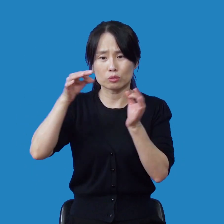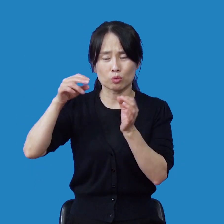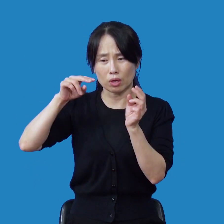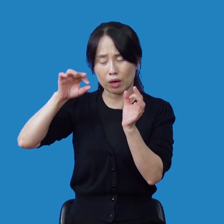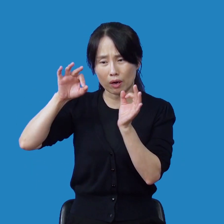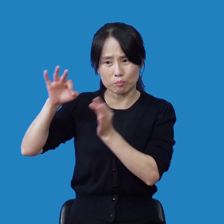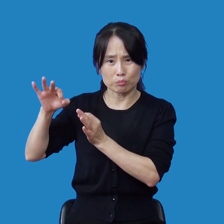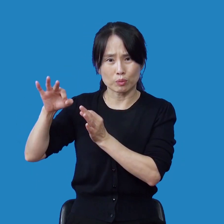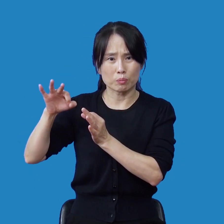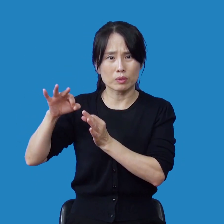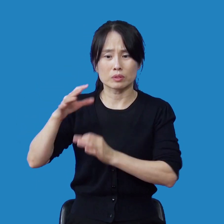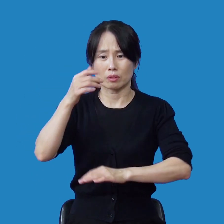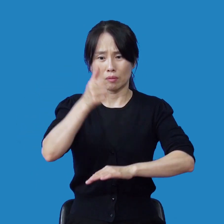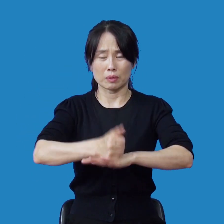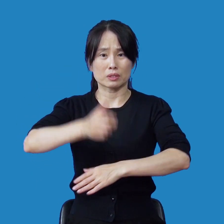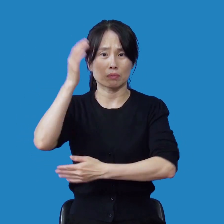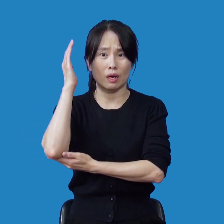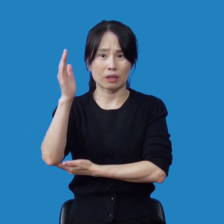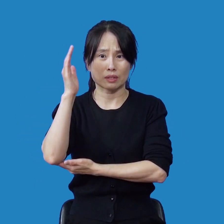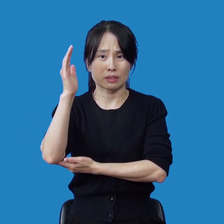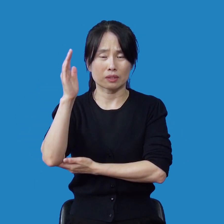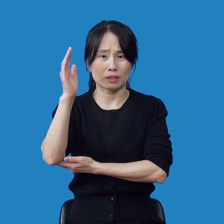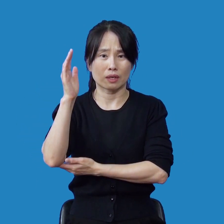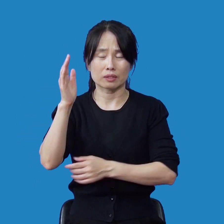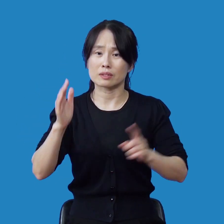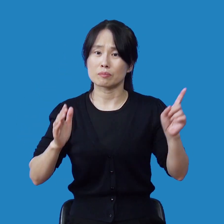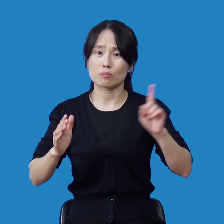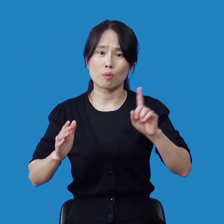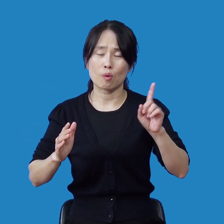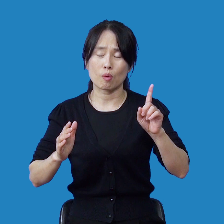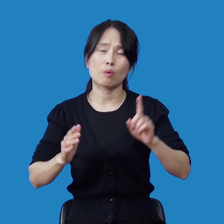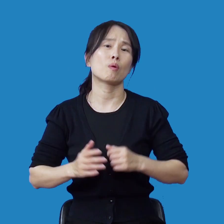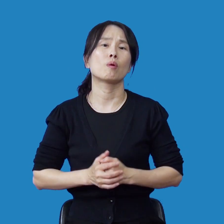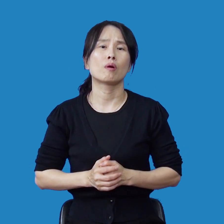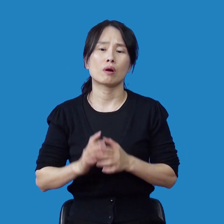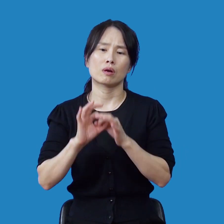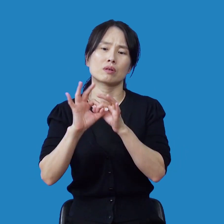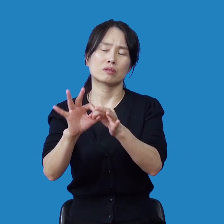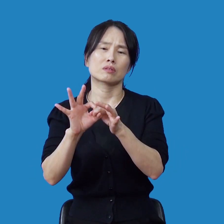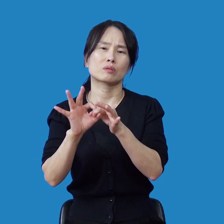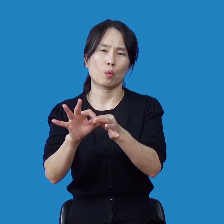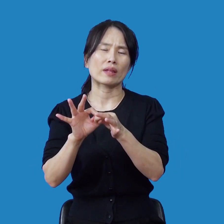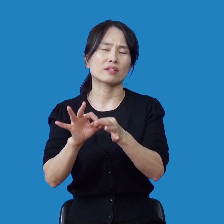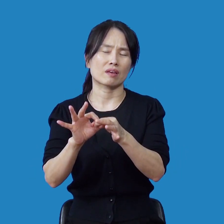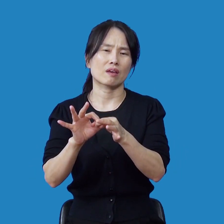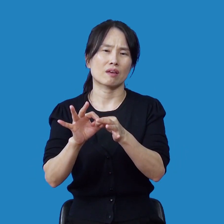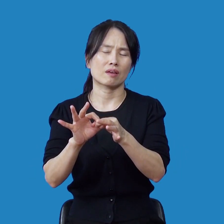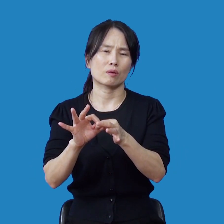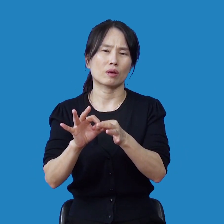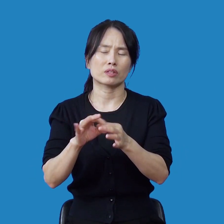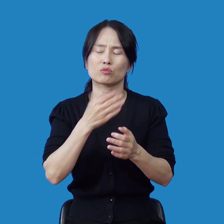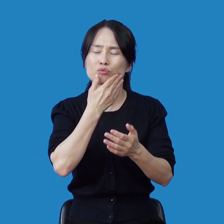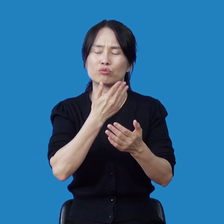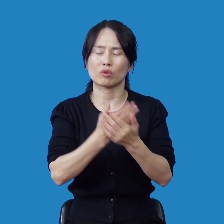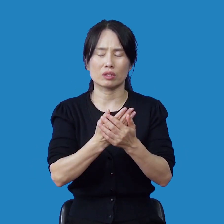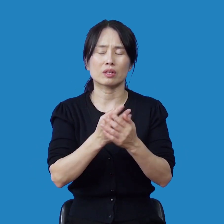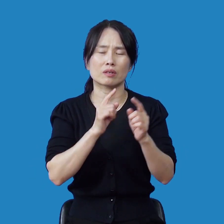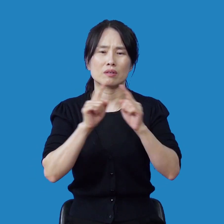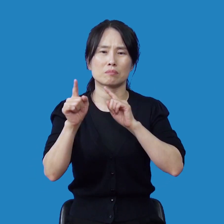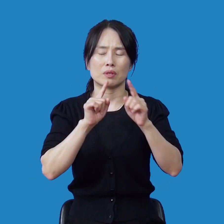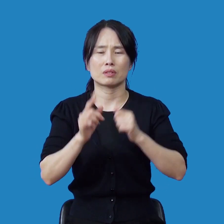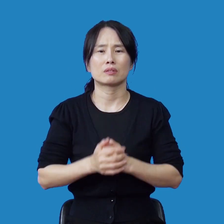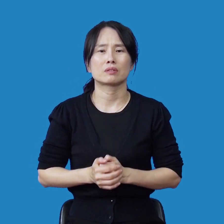마지막으로 한 강의는 The Last Lecture, 마지막 강의라는 제목의 책으로 출간이 되어서